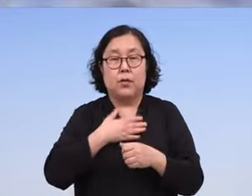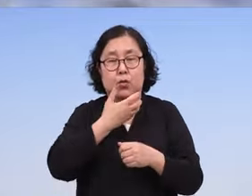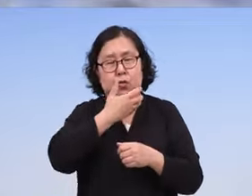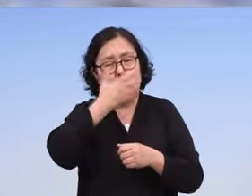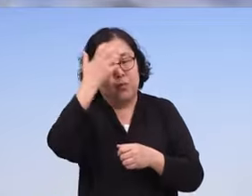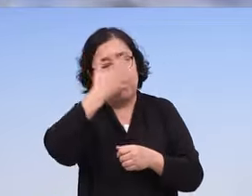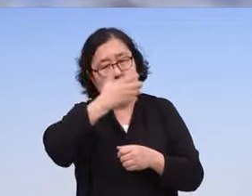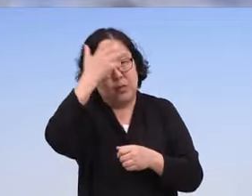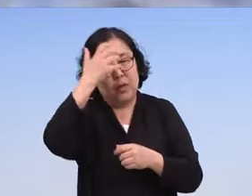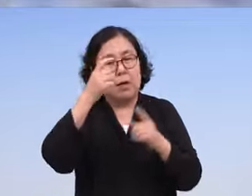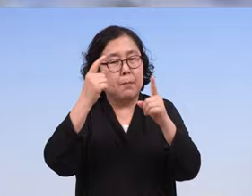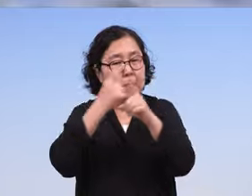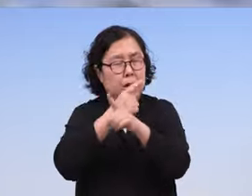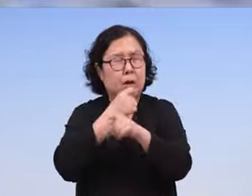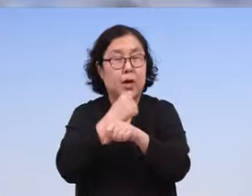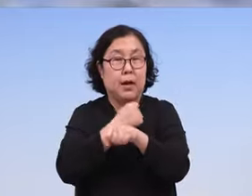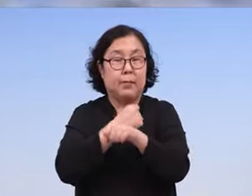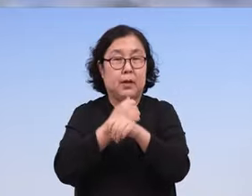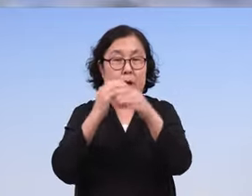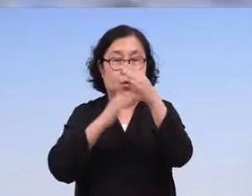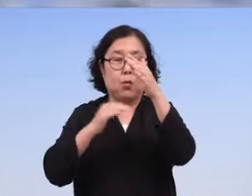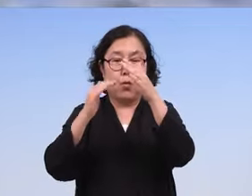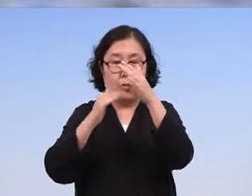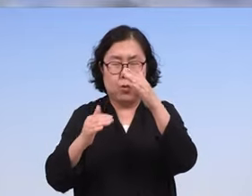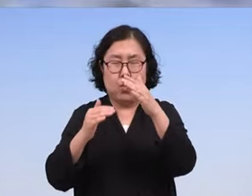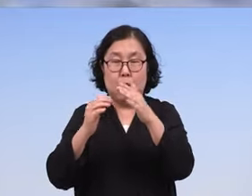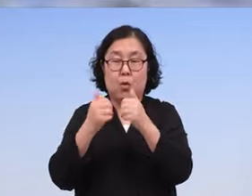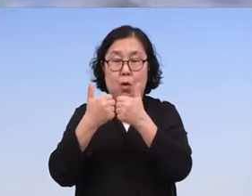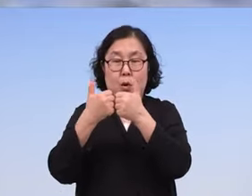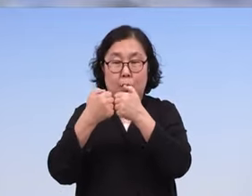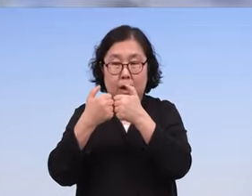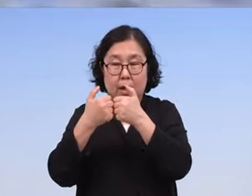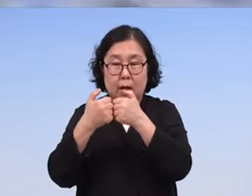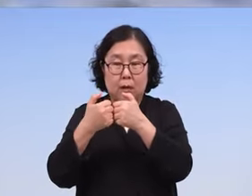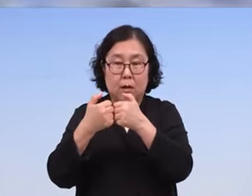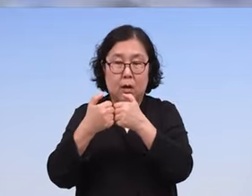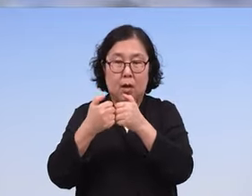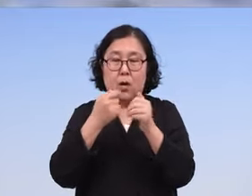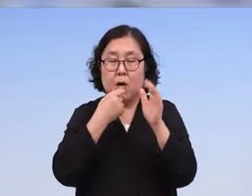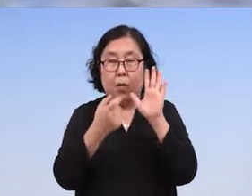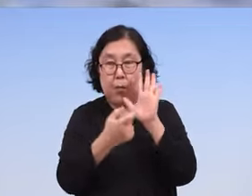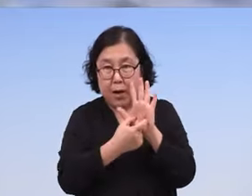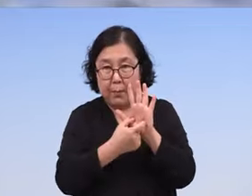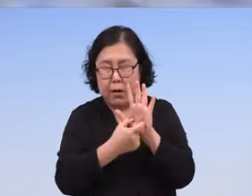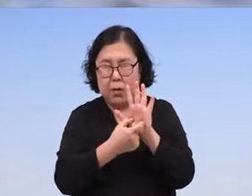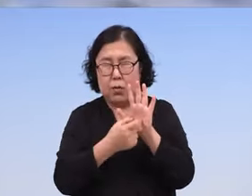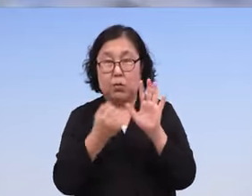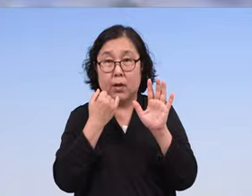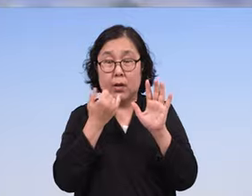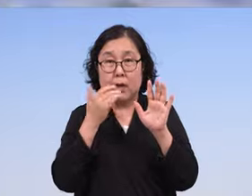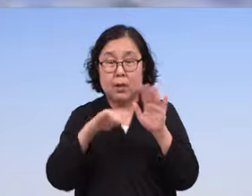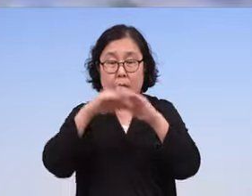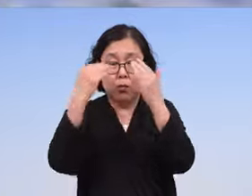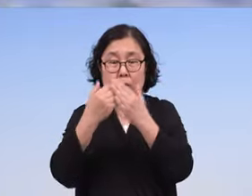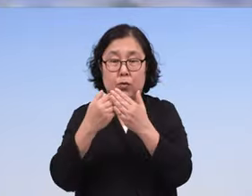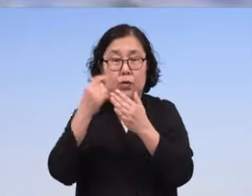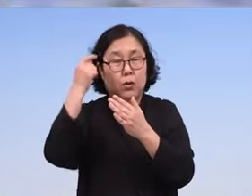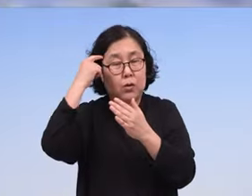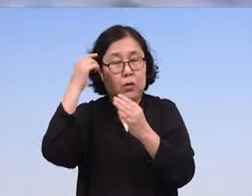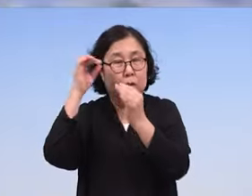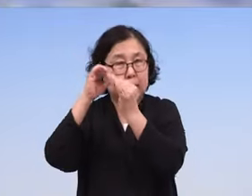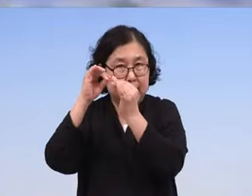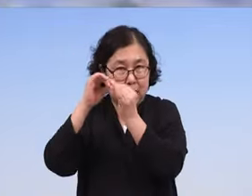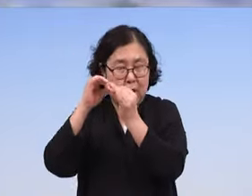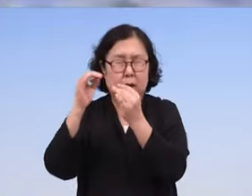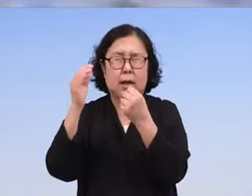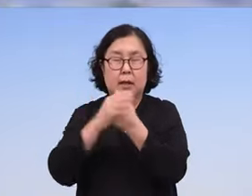근데 아무리 생각을 해도 공동의회까지 다 찬성해 주시고 막 거부해 주시면 쫓겨나고 끝날 텐데 다 막 찬성하고